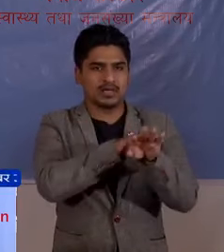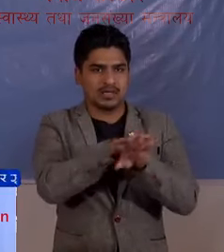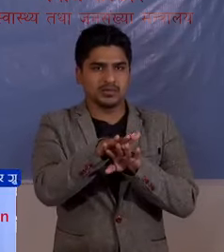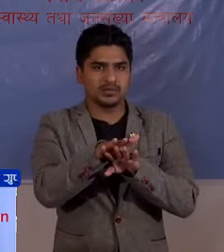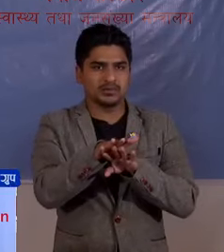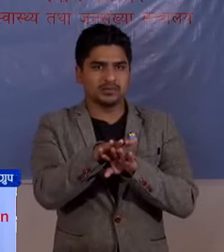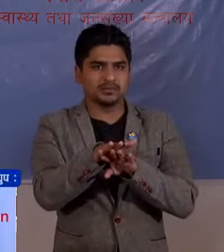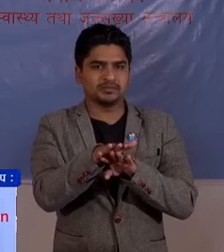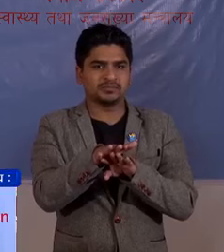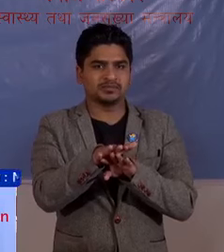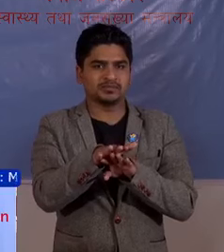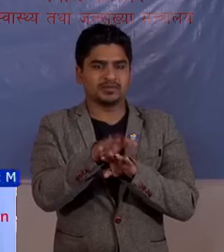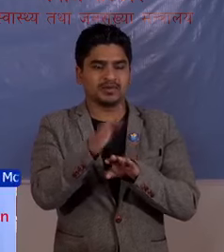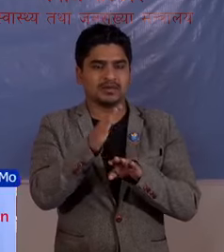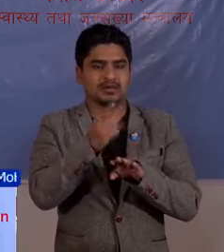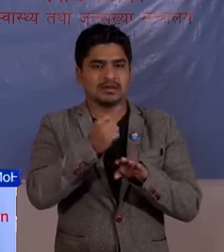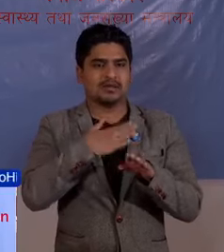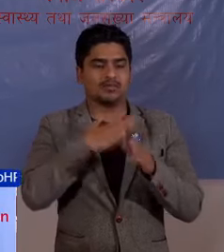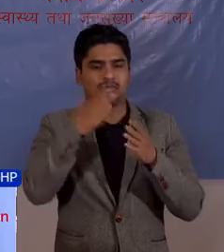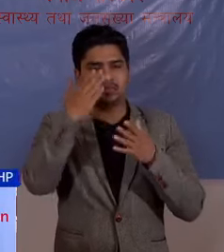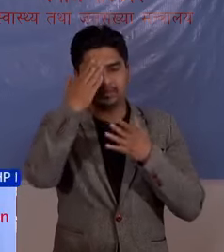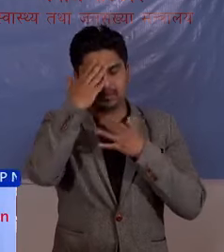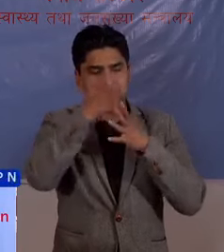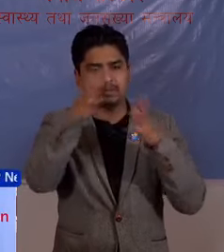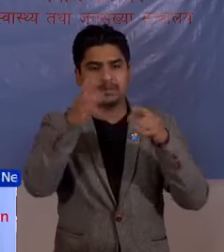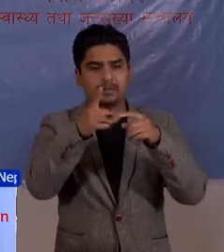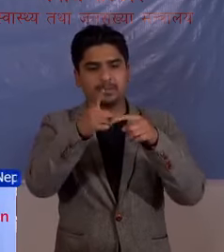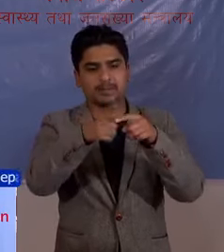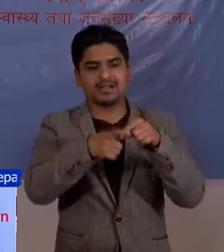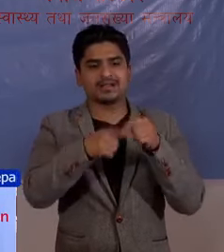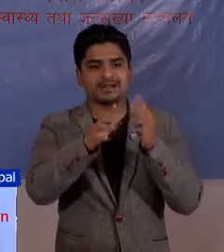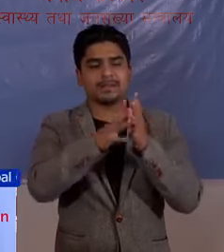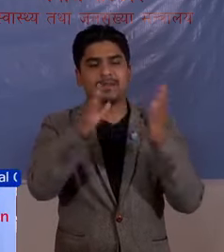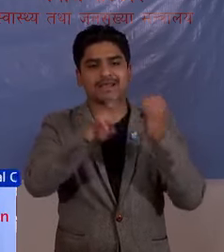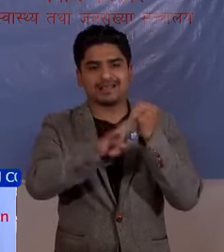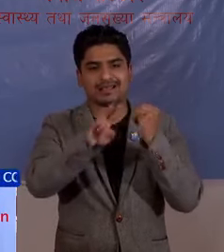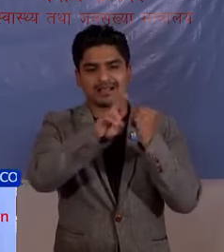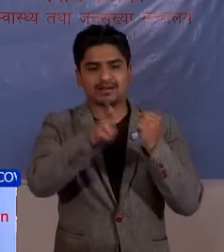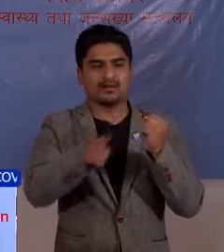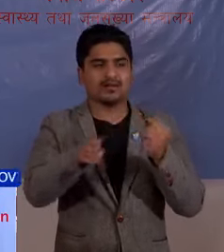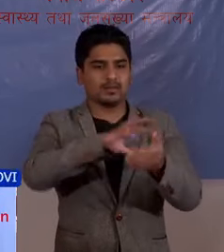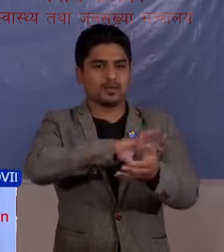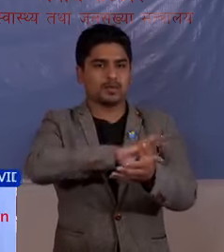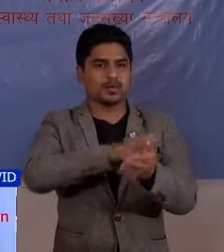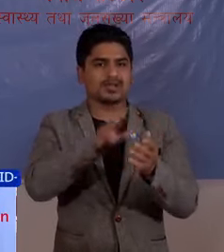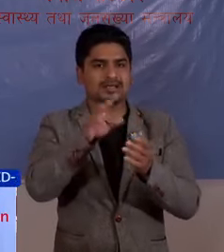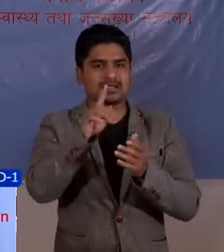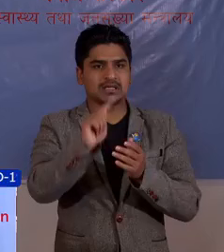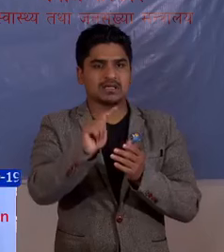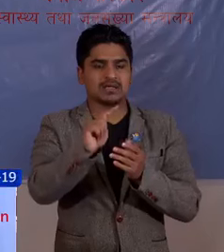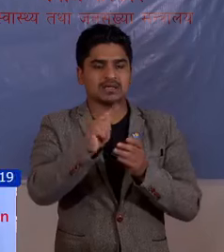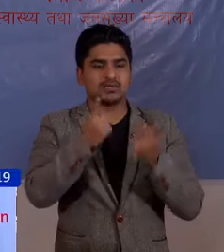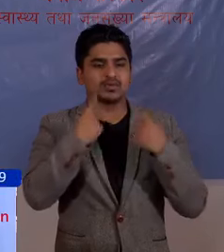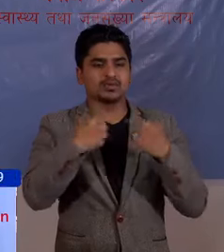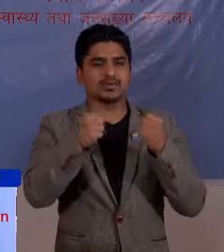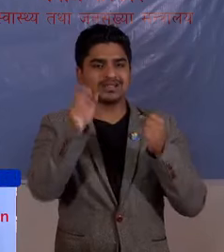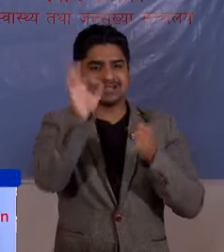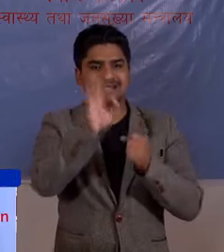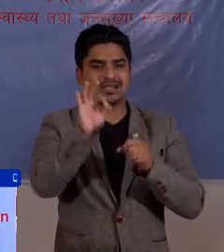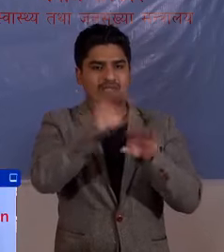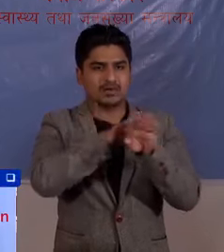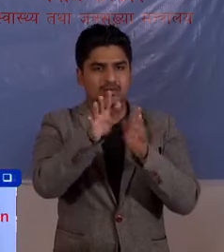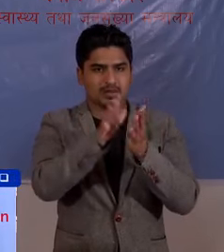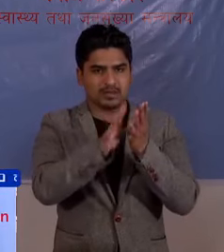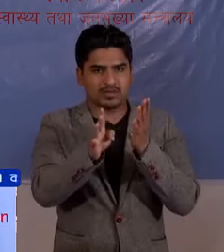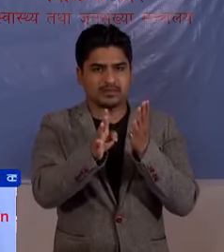उहाँहरूको हाम्रो एपिडेमियोलोजी तथा रोग नियन्त्रण महाशाखा र प्रदेशका स्वास्थ्य